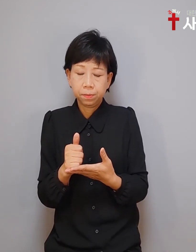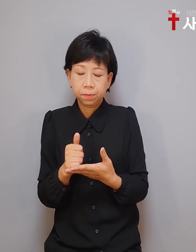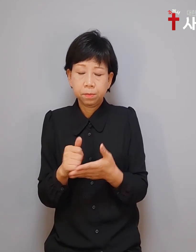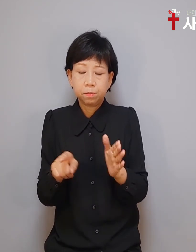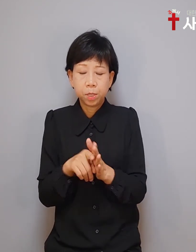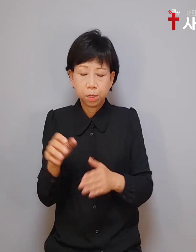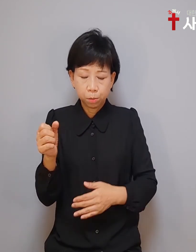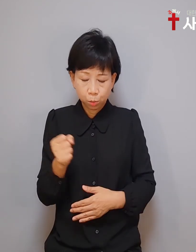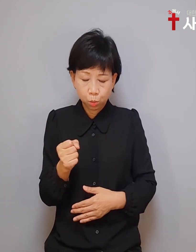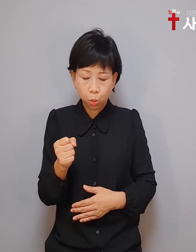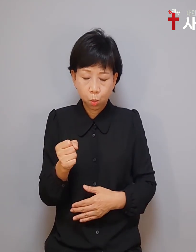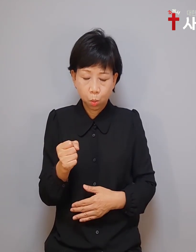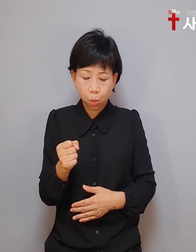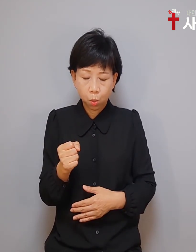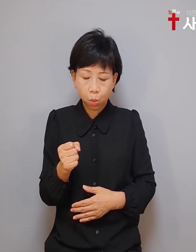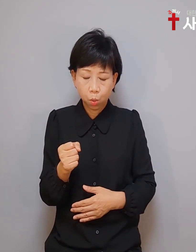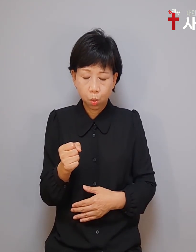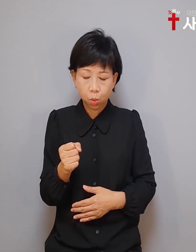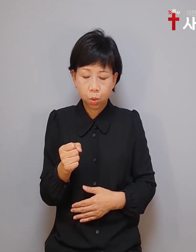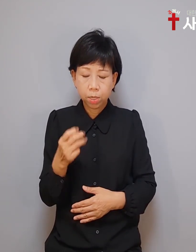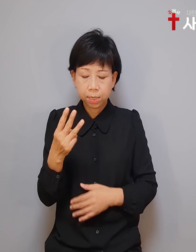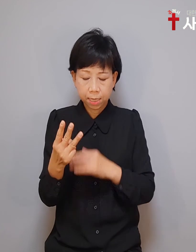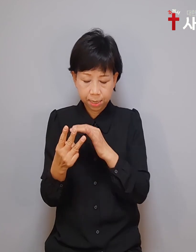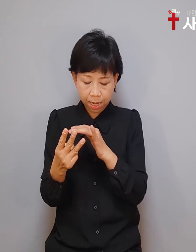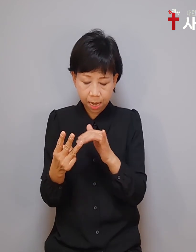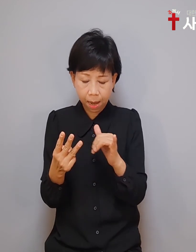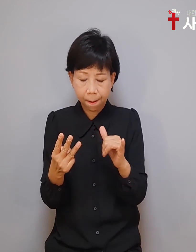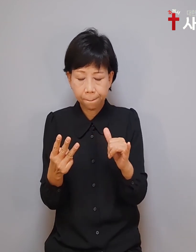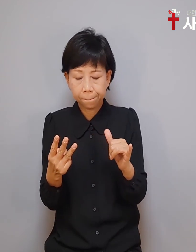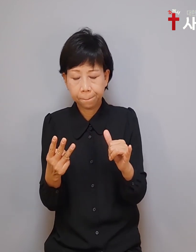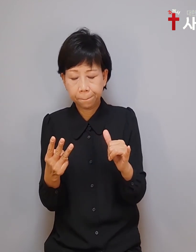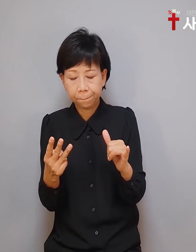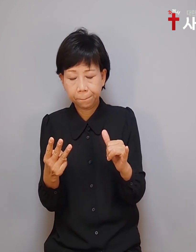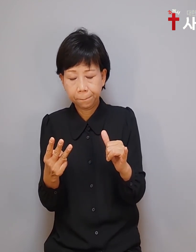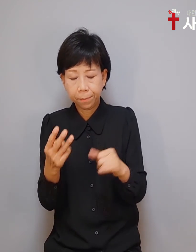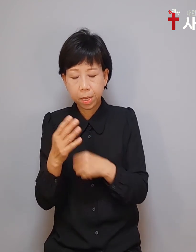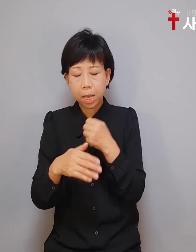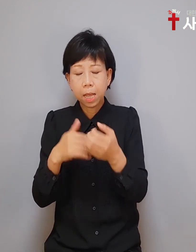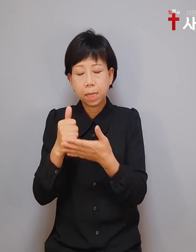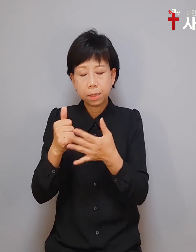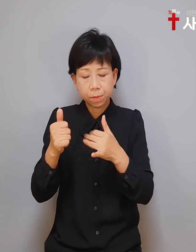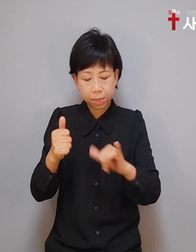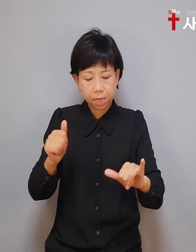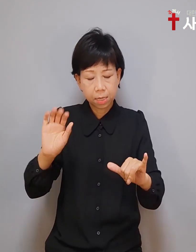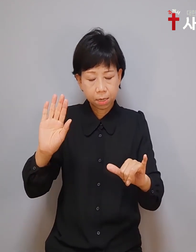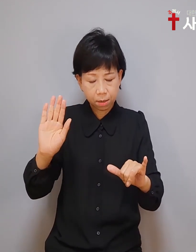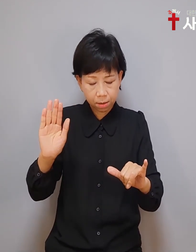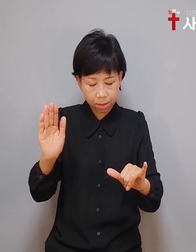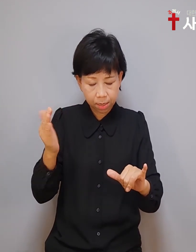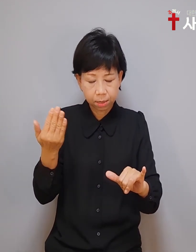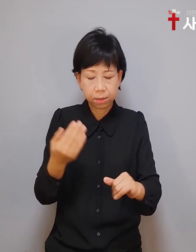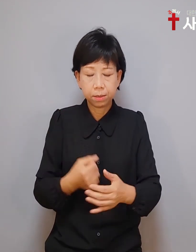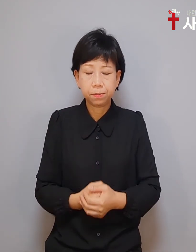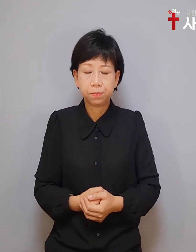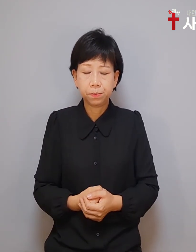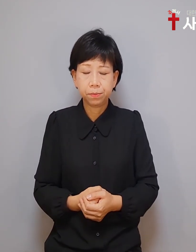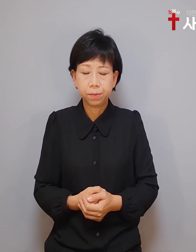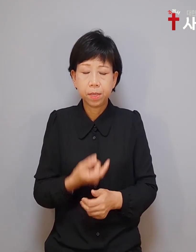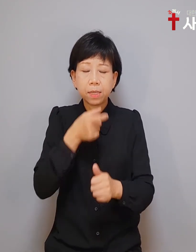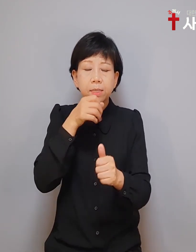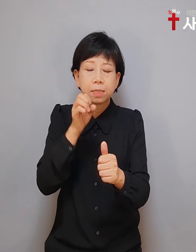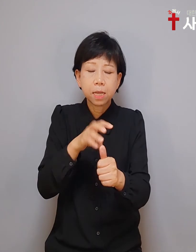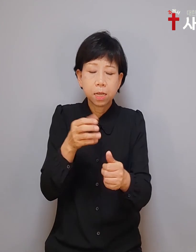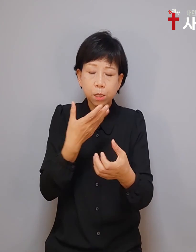믿음으로 허장묵 성도님, 또 정민희 지수, 하나님의 자녀가 된 귀한 분들이 세례받는 축복을